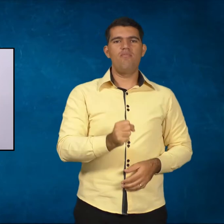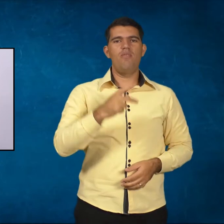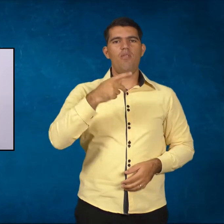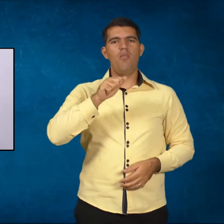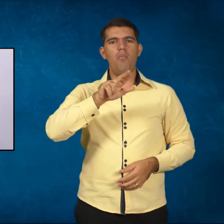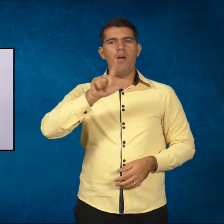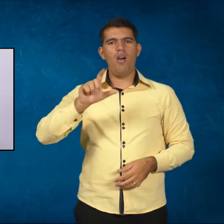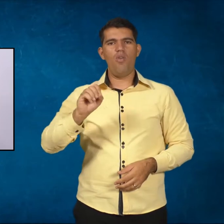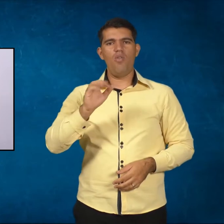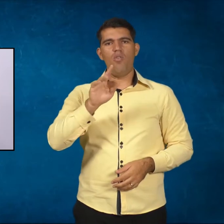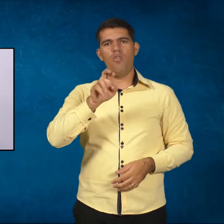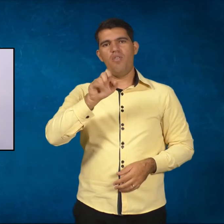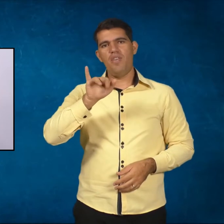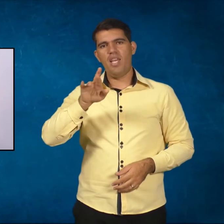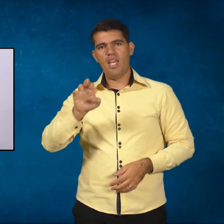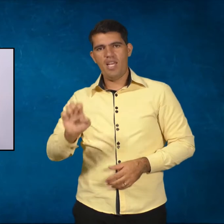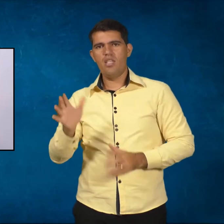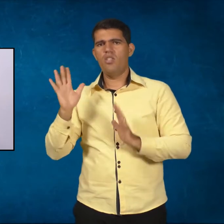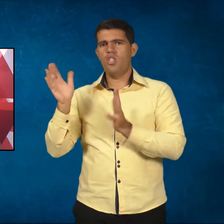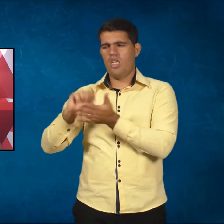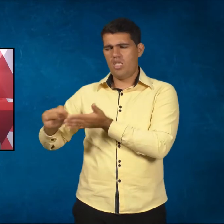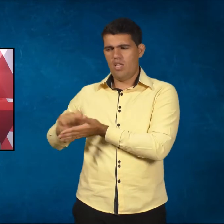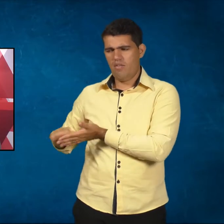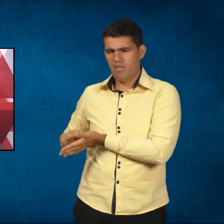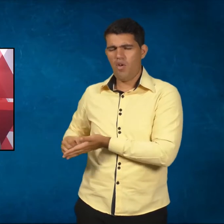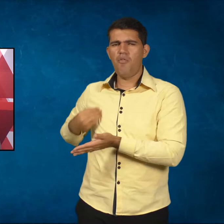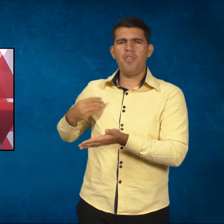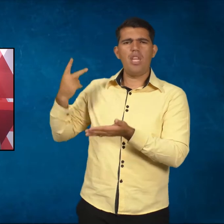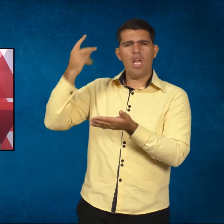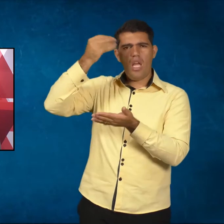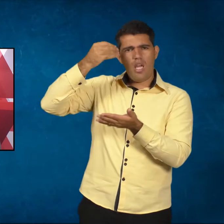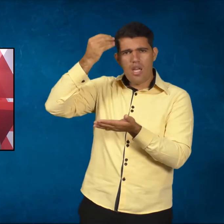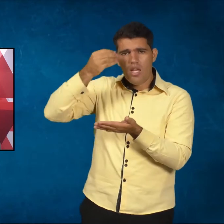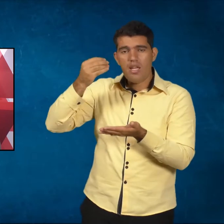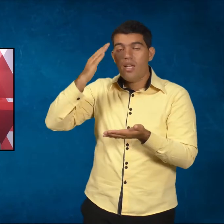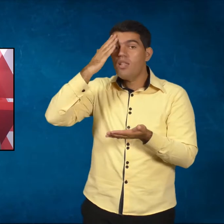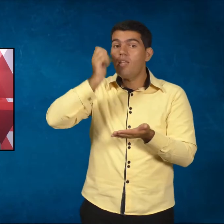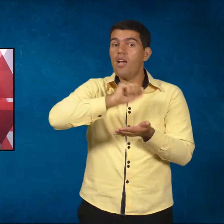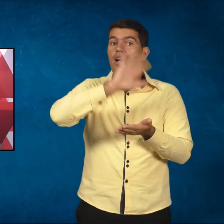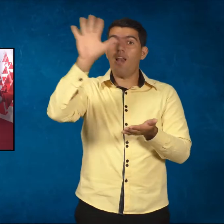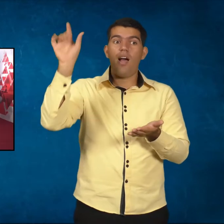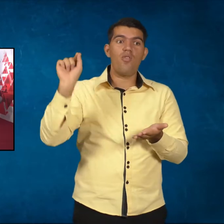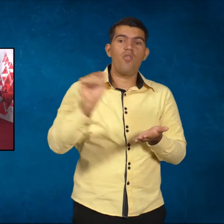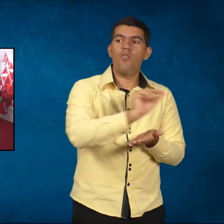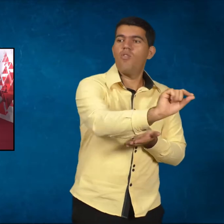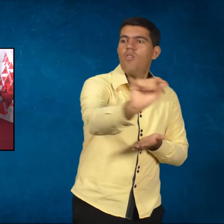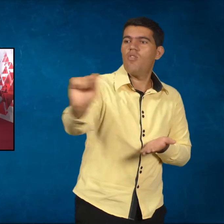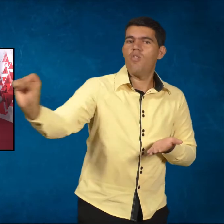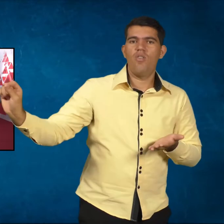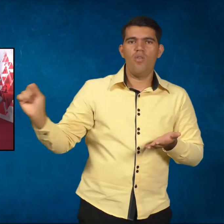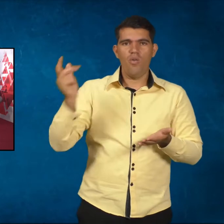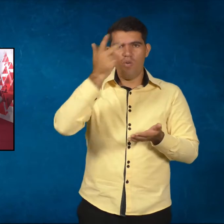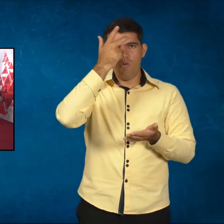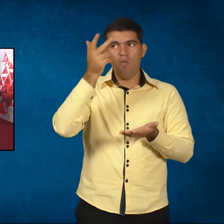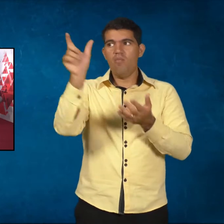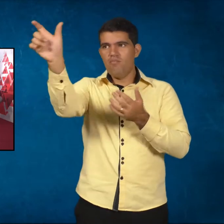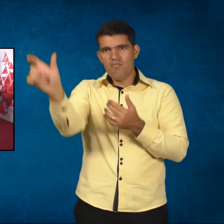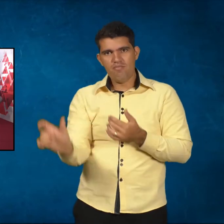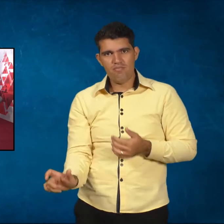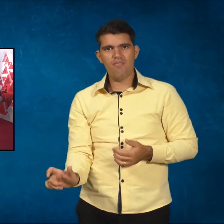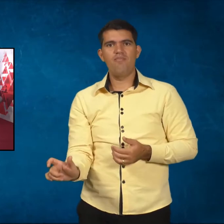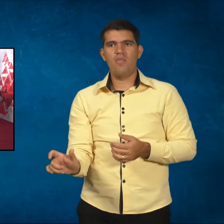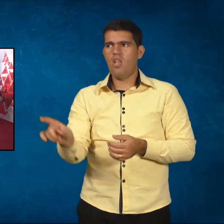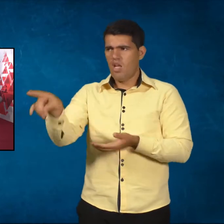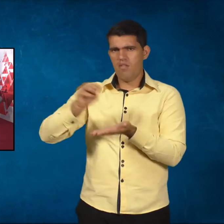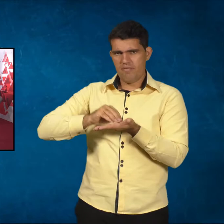muito tem ajudado né no que escreveu no que viveu por exemplo do entendimento desse público desse seu jeito não é